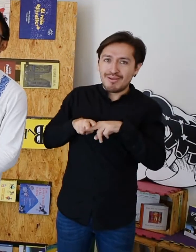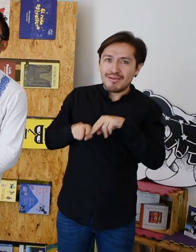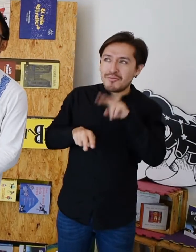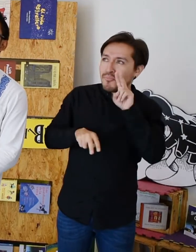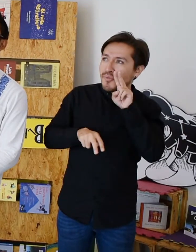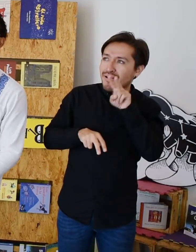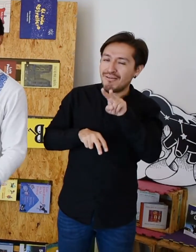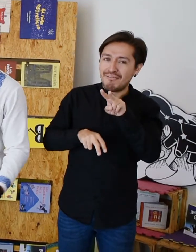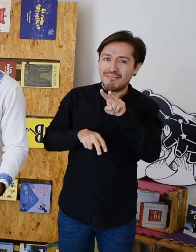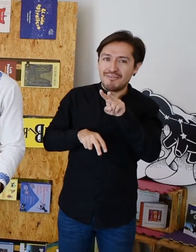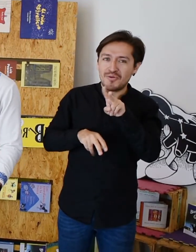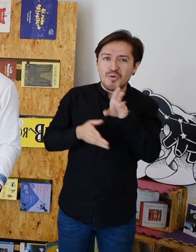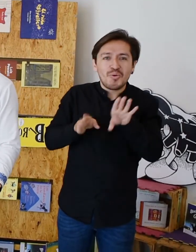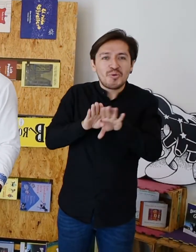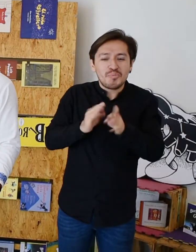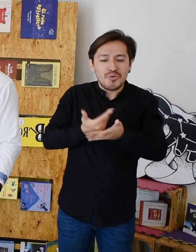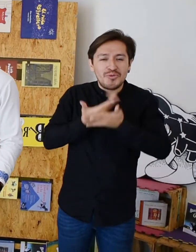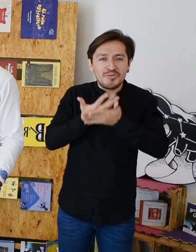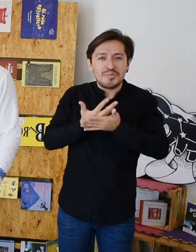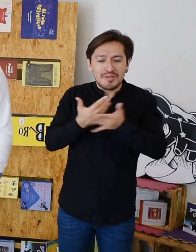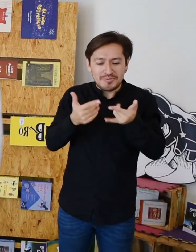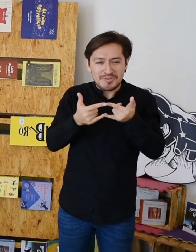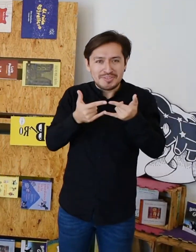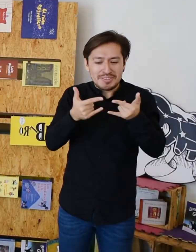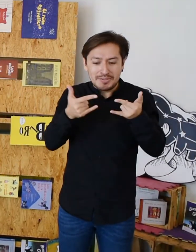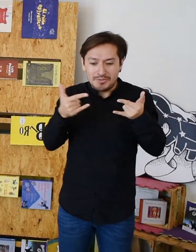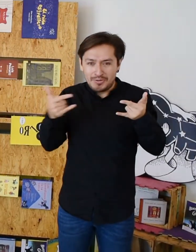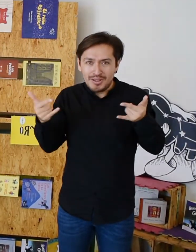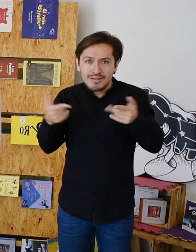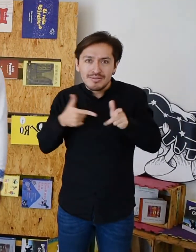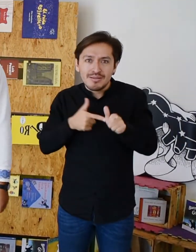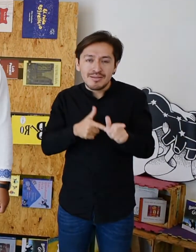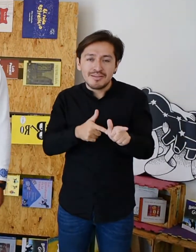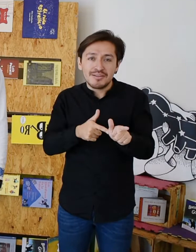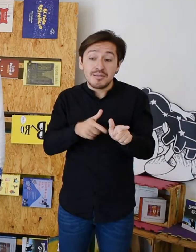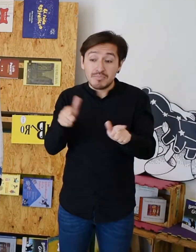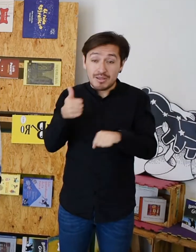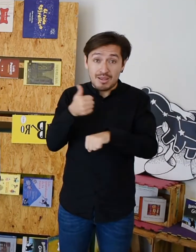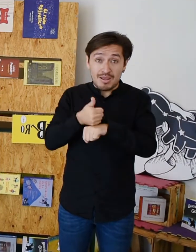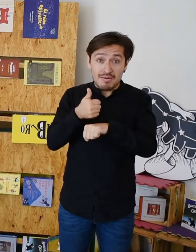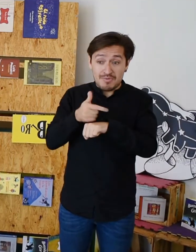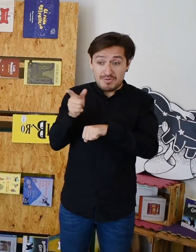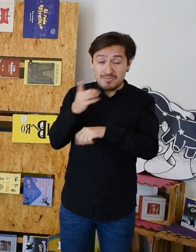mirándolo, como esperando más historia. Y fue cuando mi abuelo me dijo,